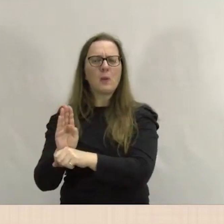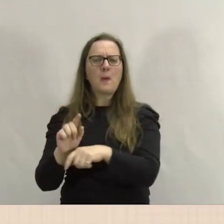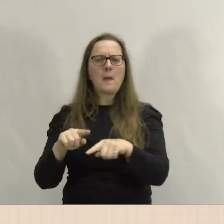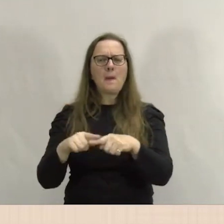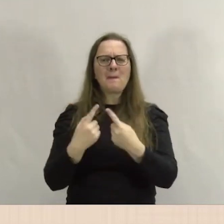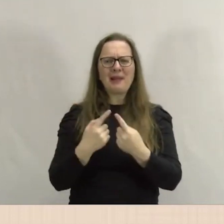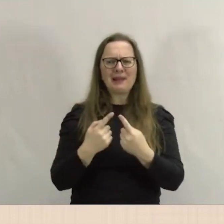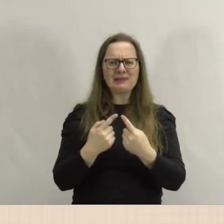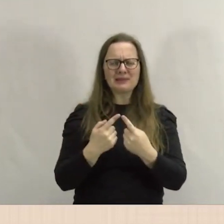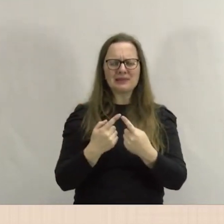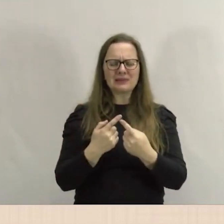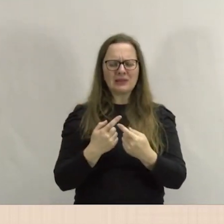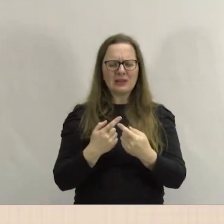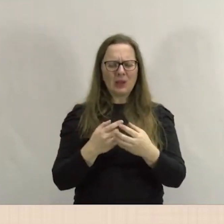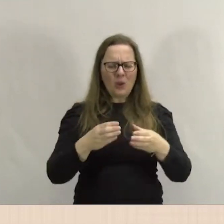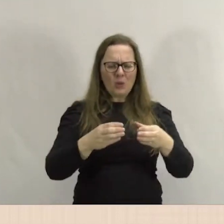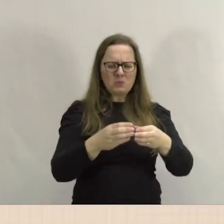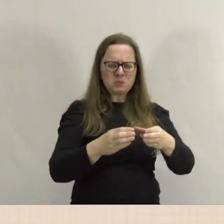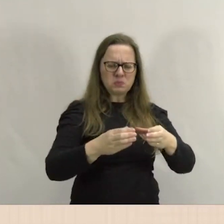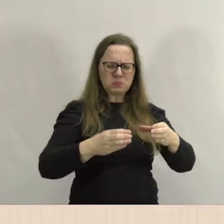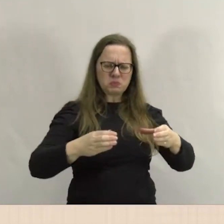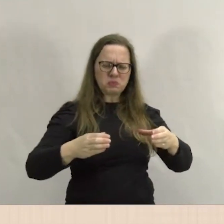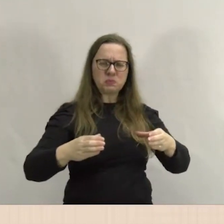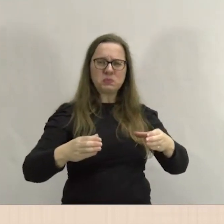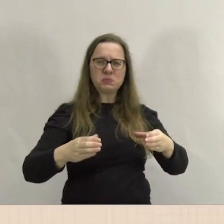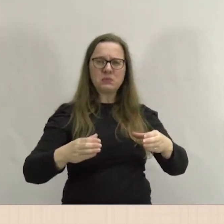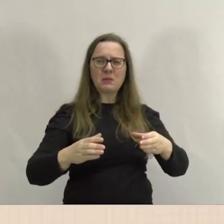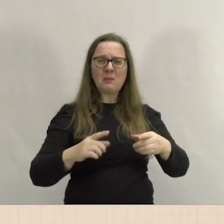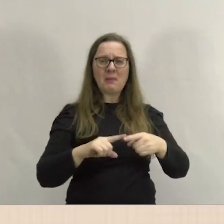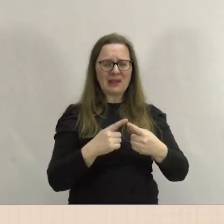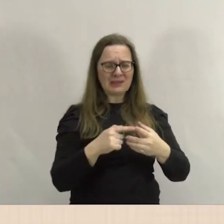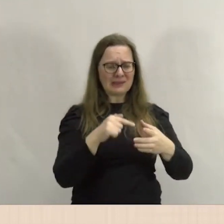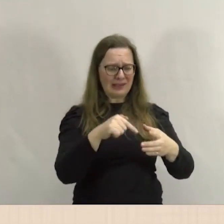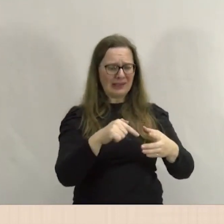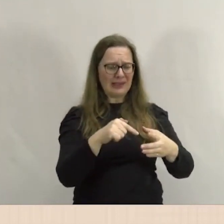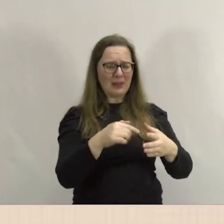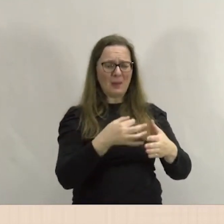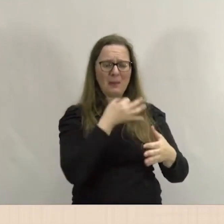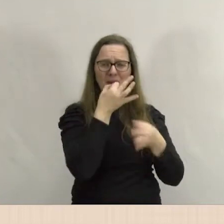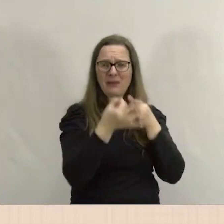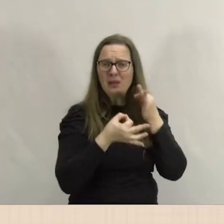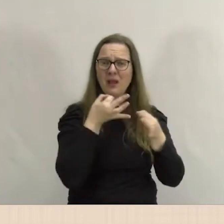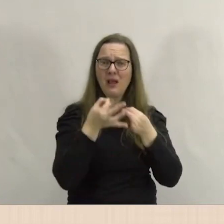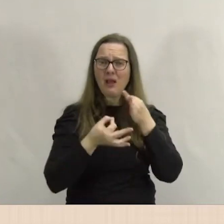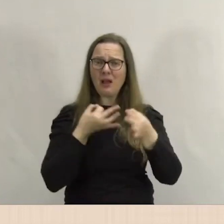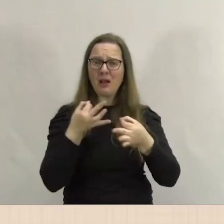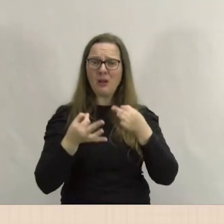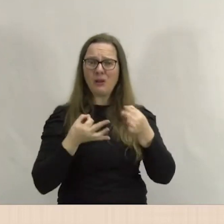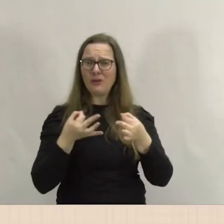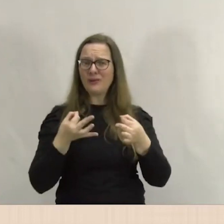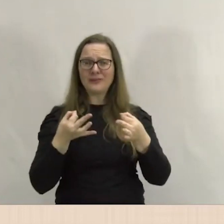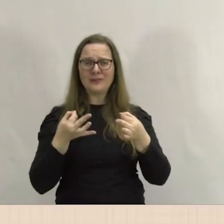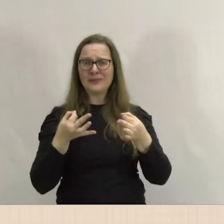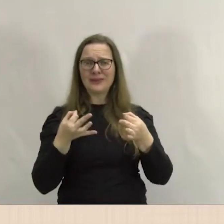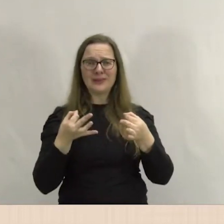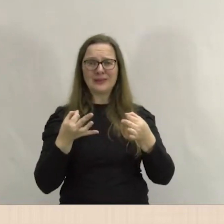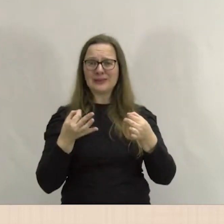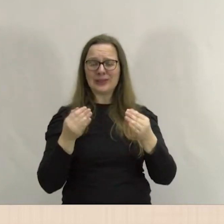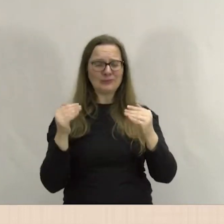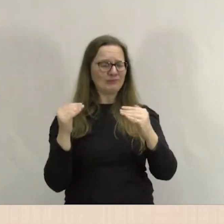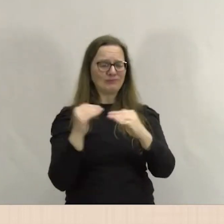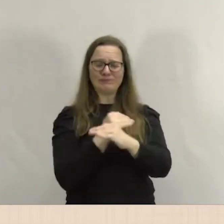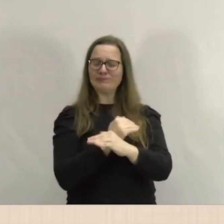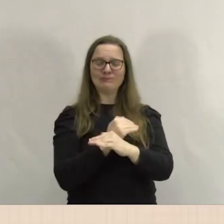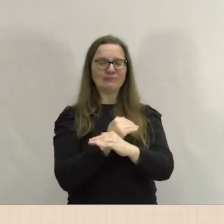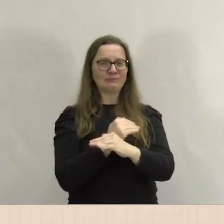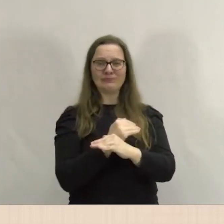É impraticável. E depois vão surgir muitas opiniões, não vamos chegar a consenso nenhum. Aí, irmãos,